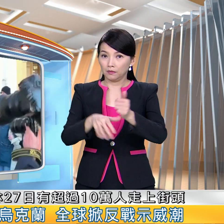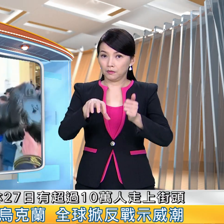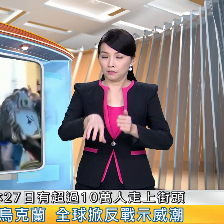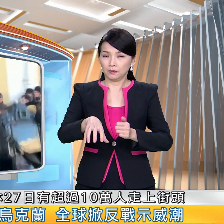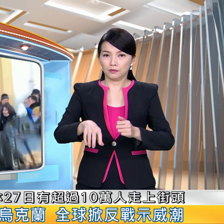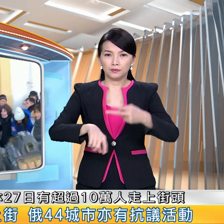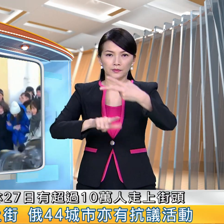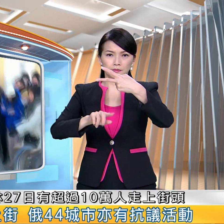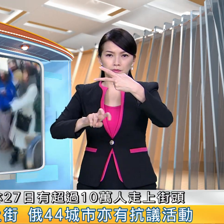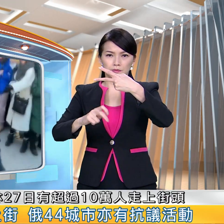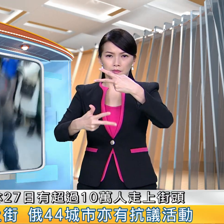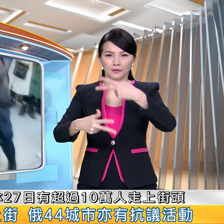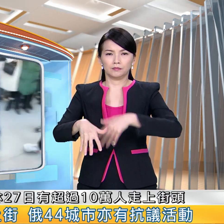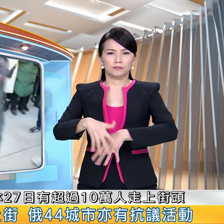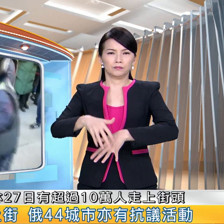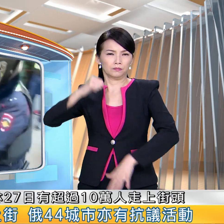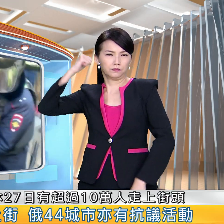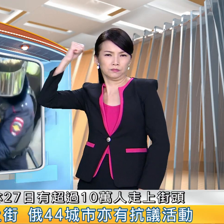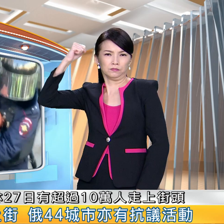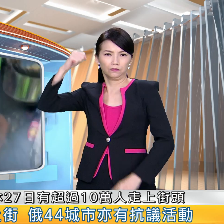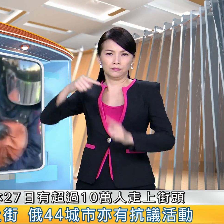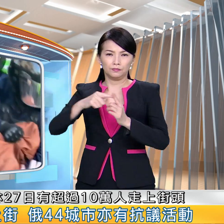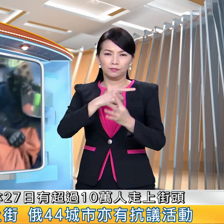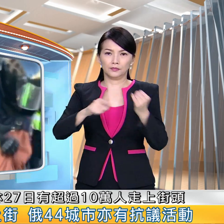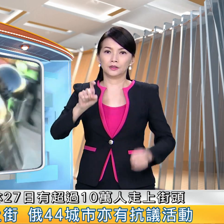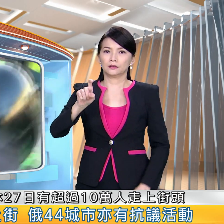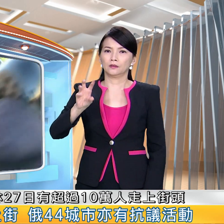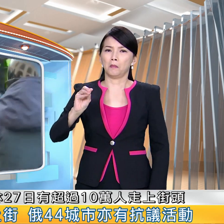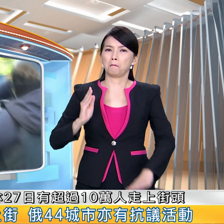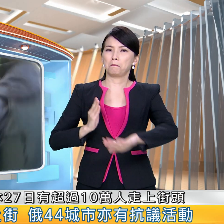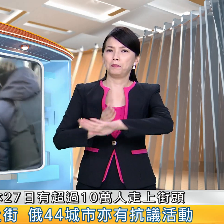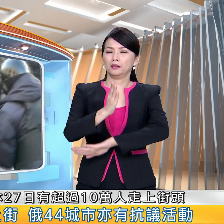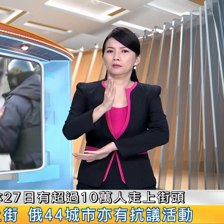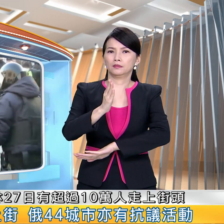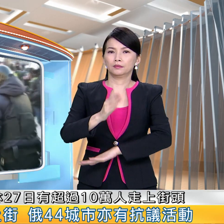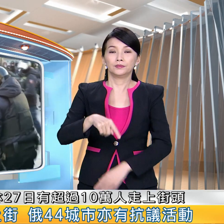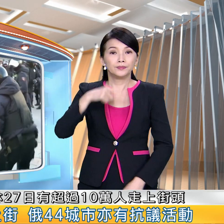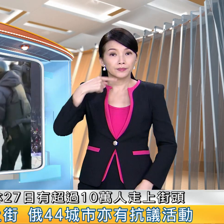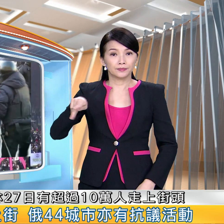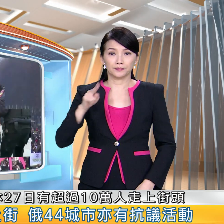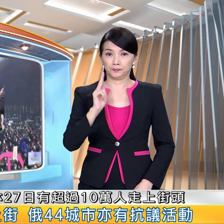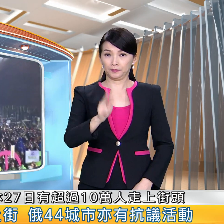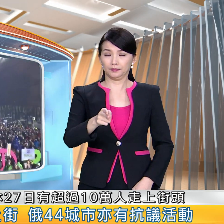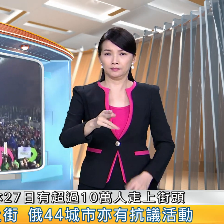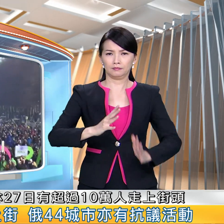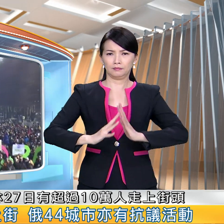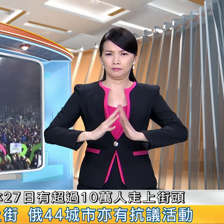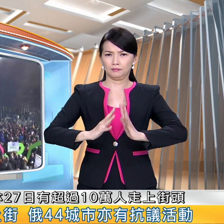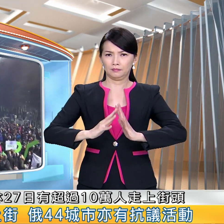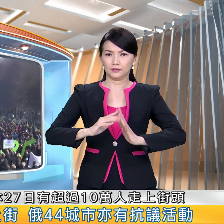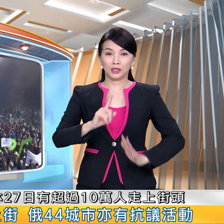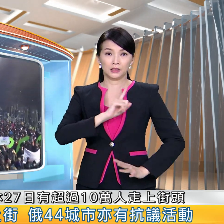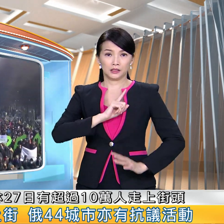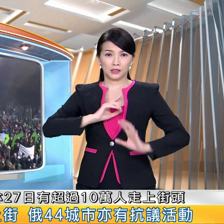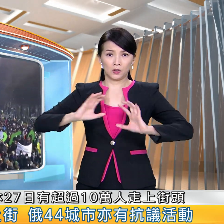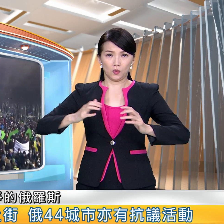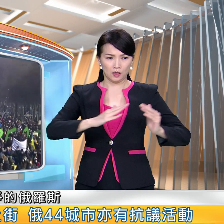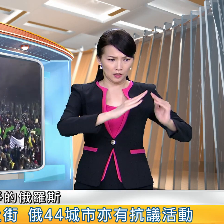国首都柏林27日有超过10万人走上街头，就连发